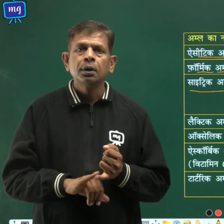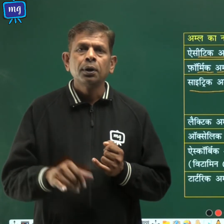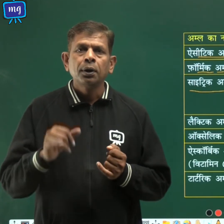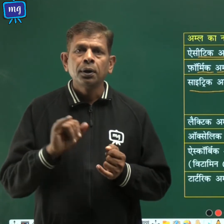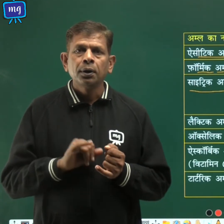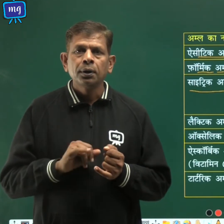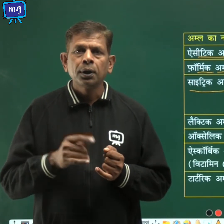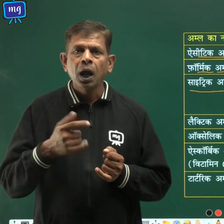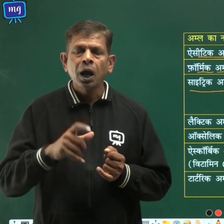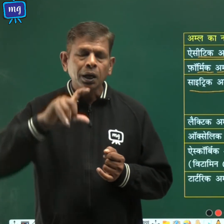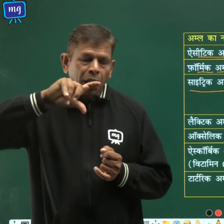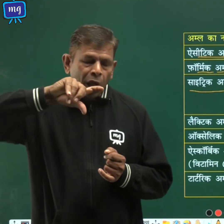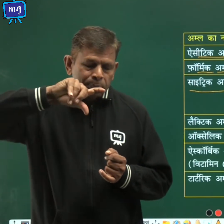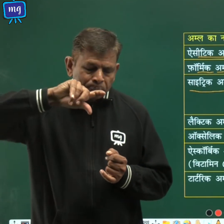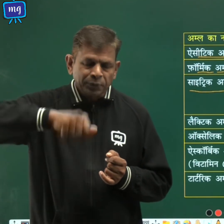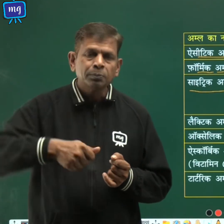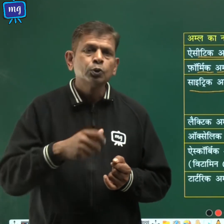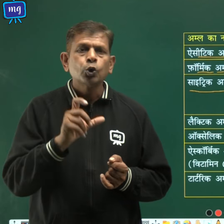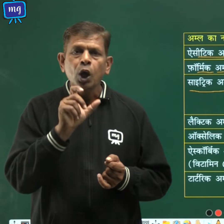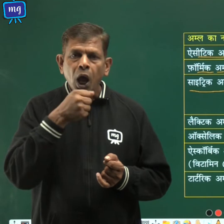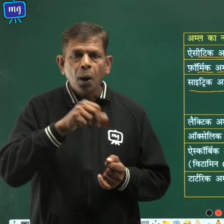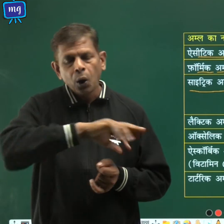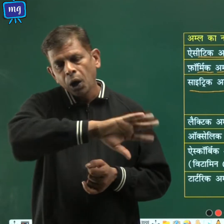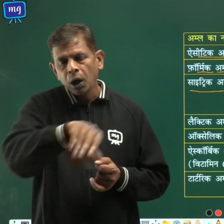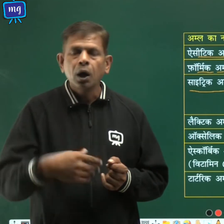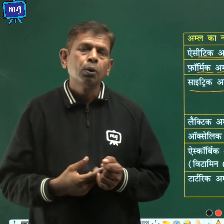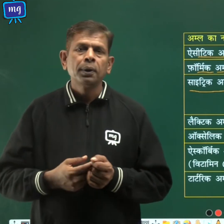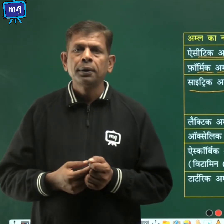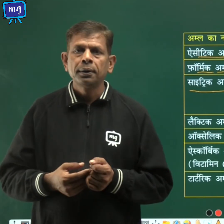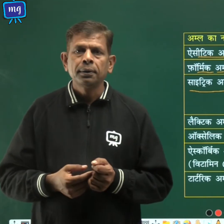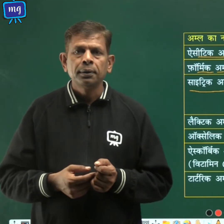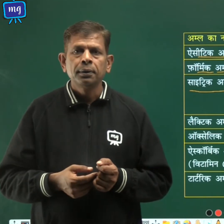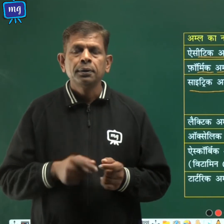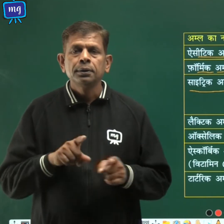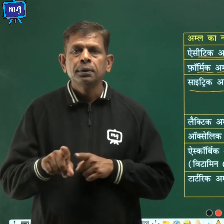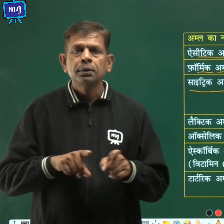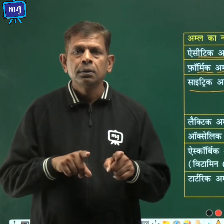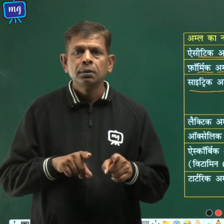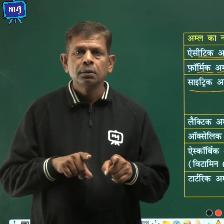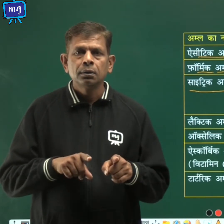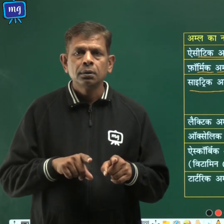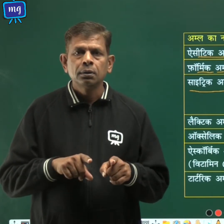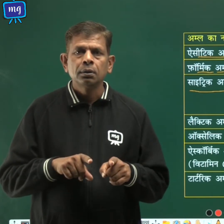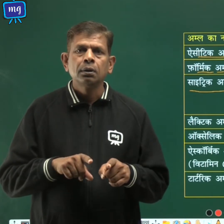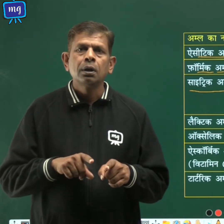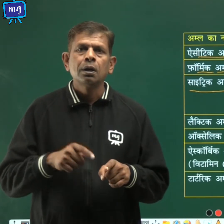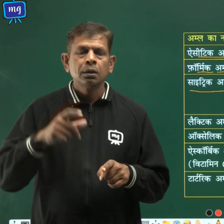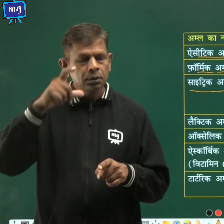ये नींबू कुल के फलों में, सिट्रस फलों में जैसे